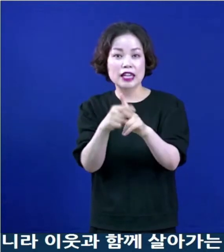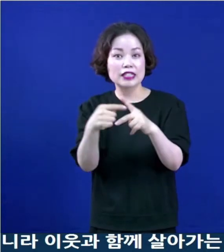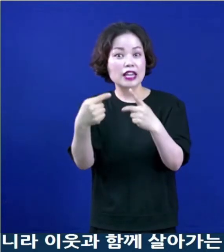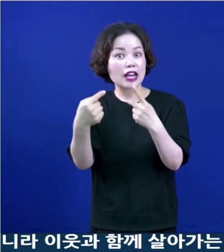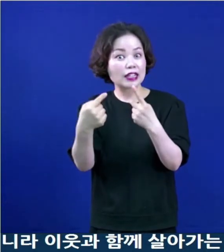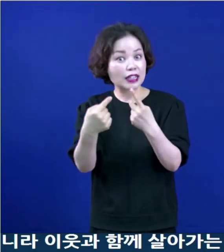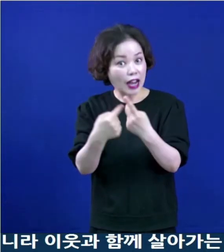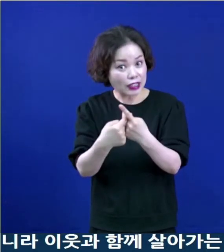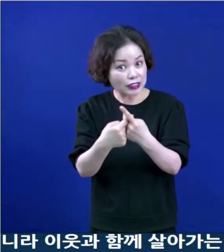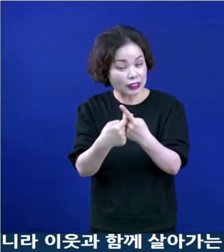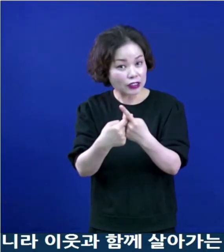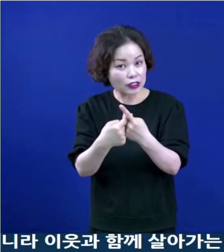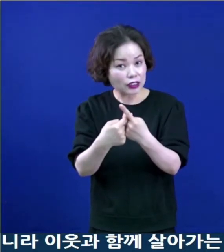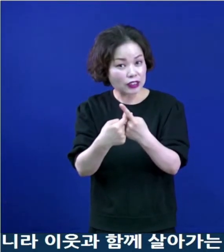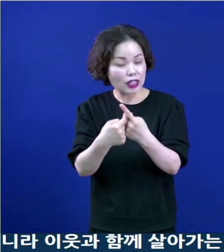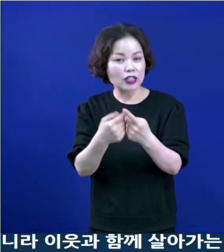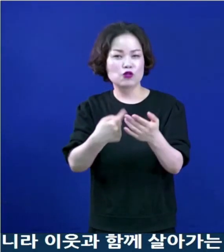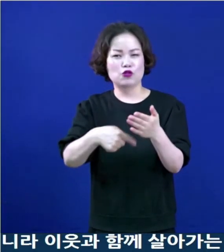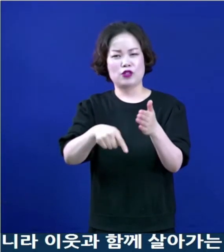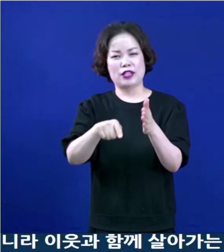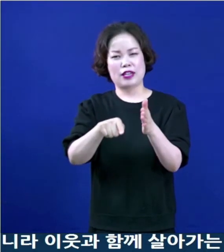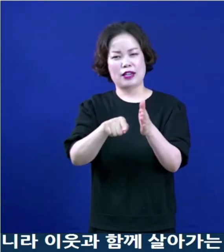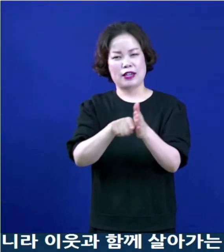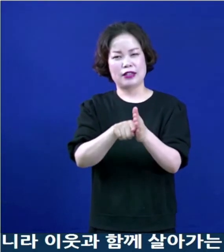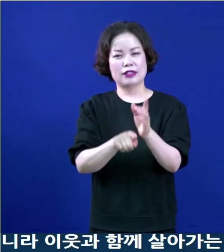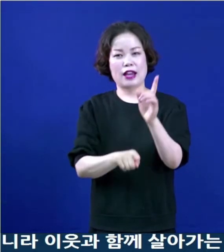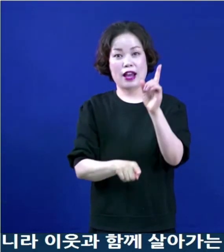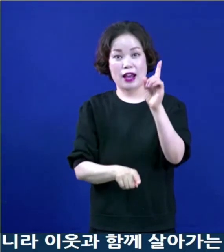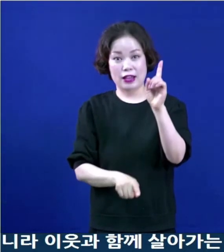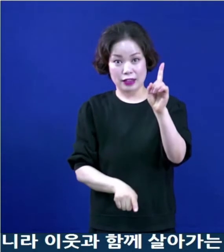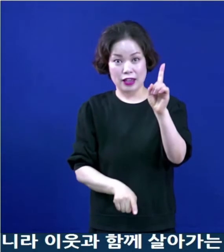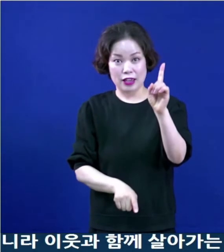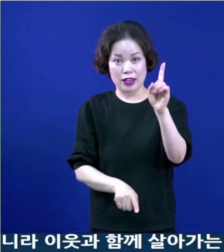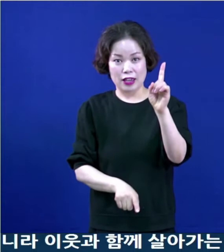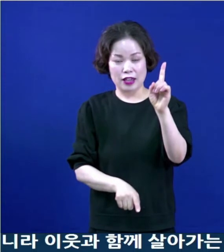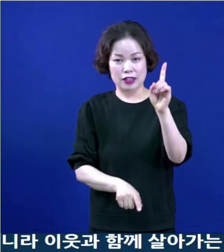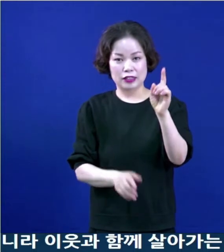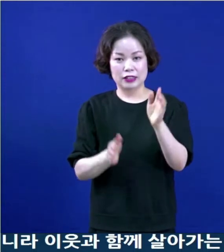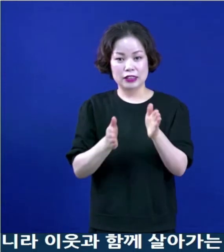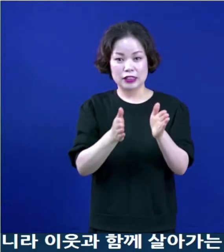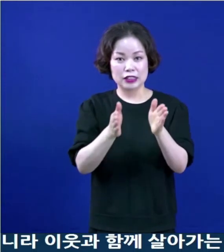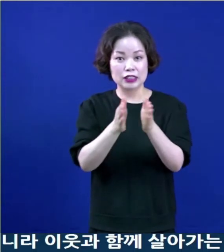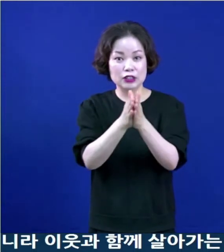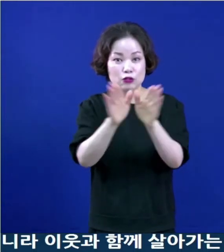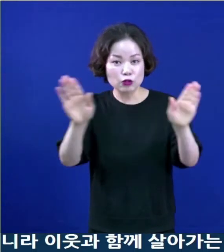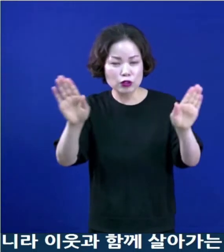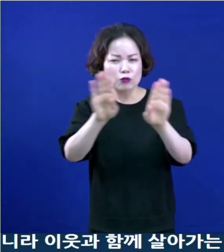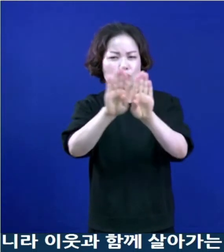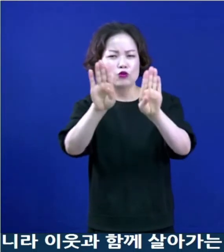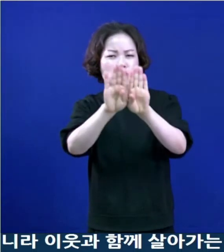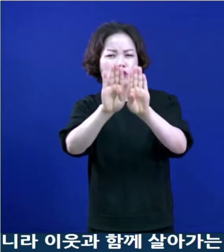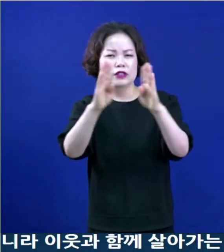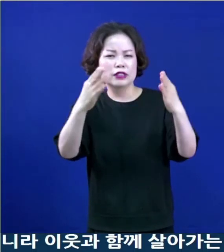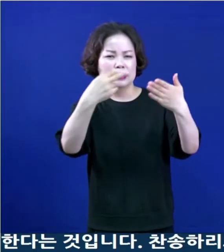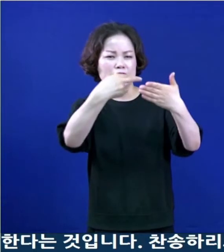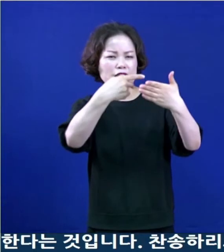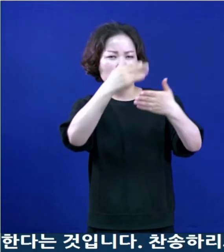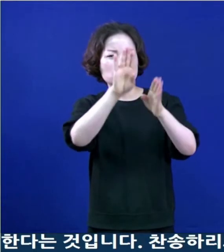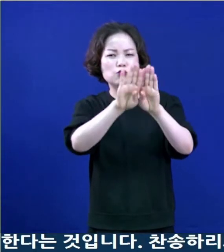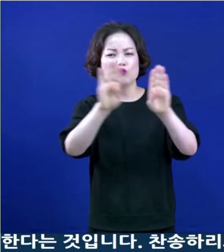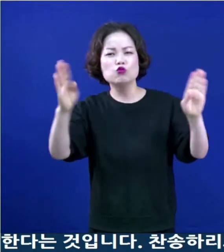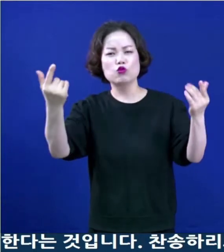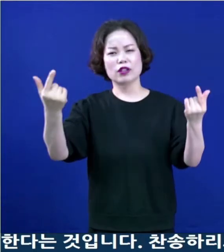그 이해를 돕는 하나의 이 출구와 같은, 문과 같은, 창문과 같은 그런